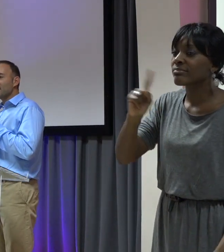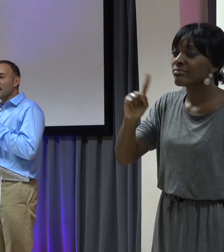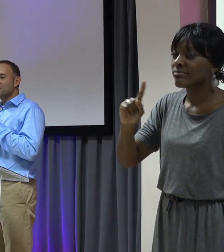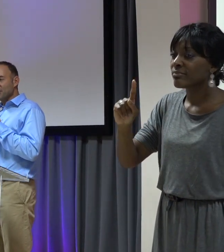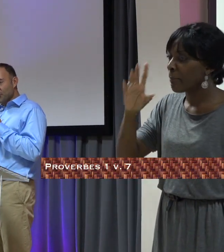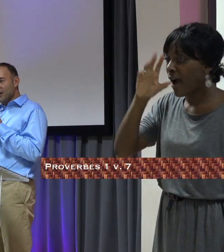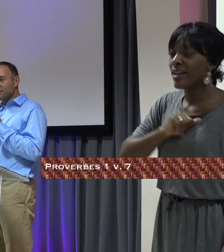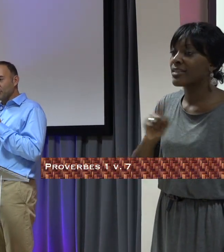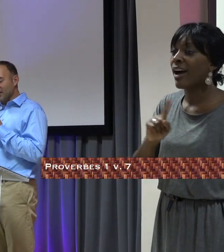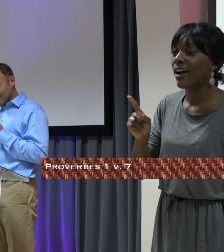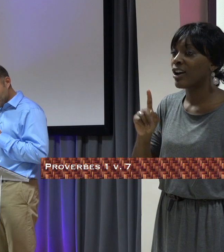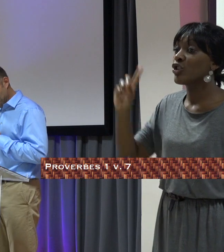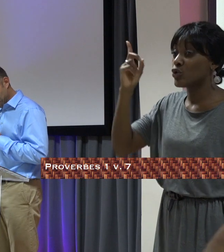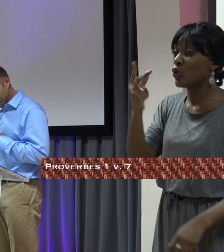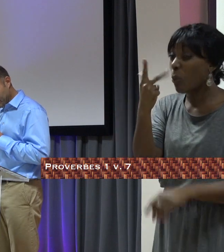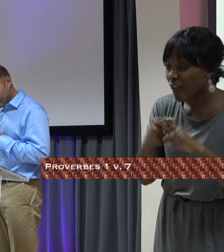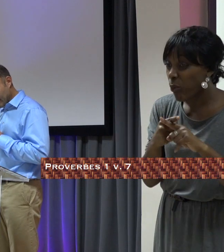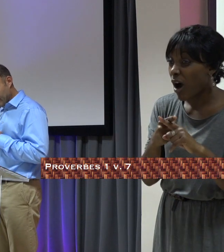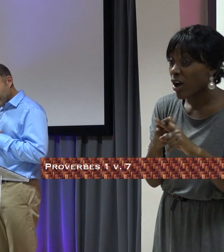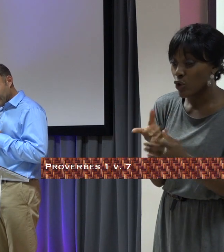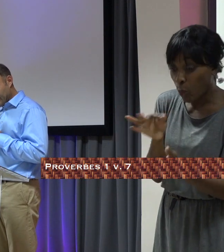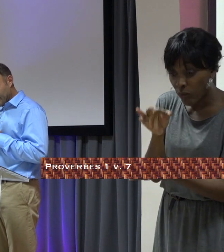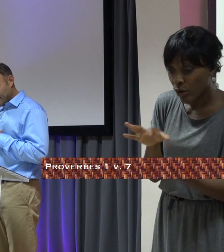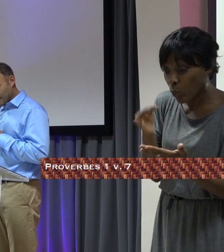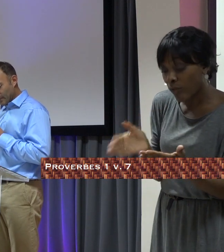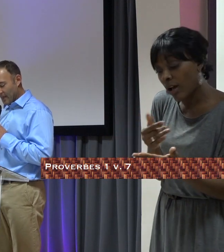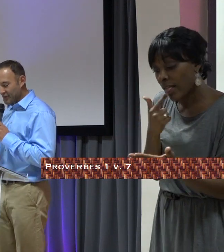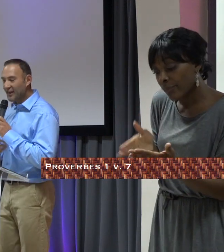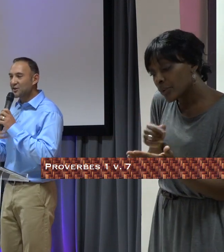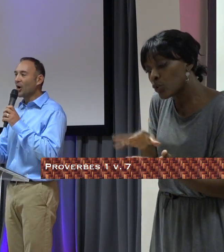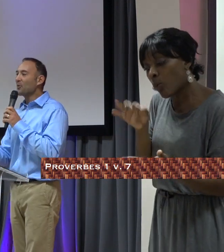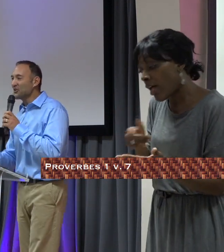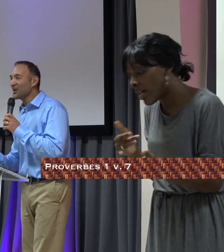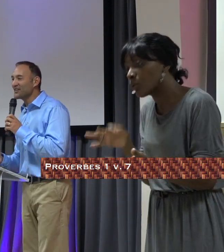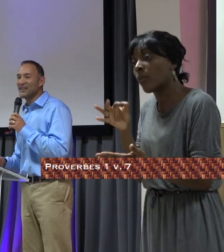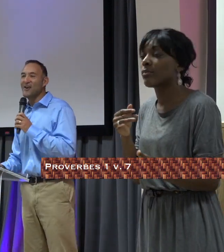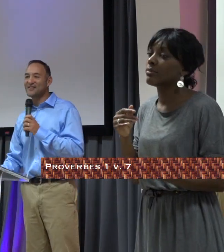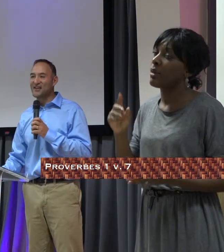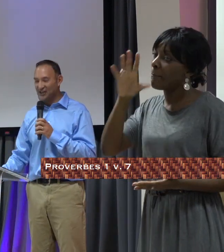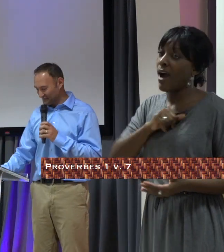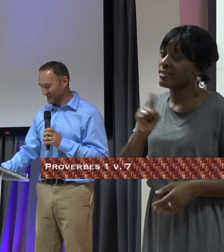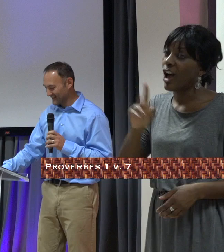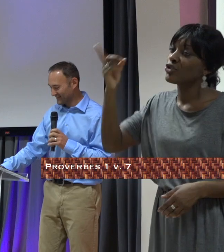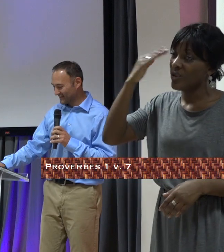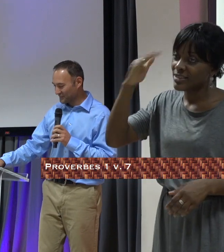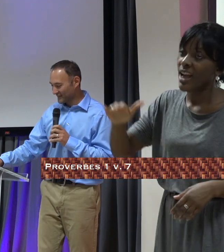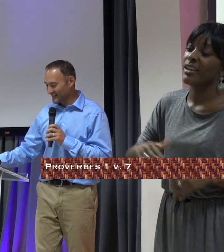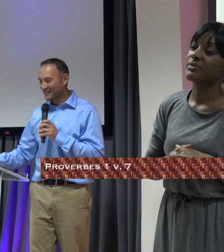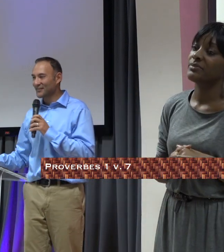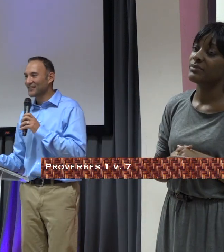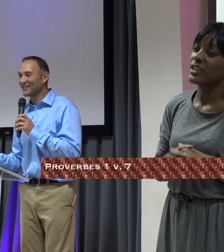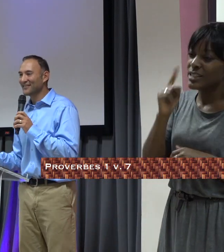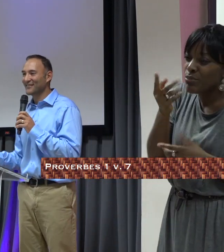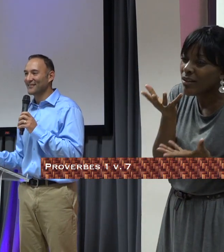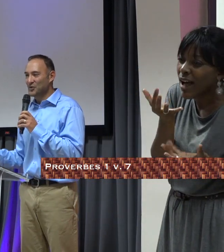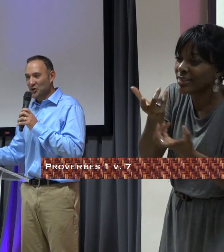3 times in 3 3 fois different places, dans 3 différents endroits de la Bible, I think he's probably trying to get our attention. je pense que c'est vraiment pour